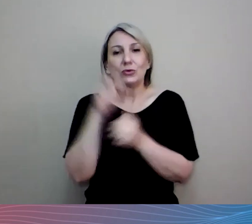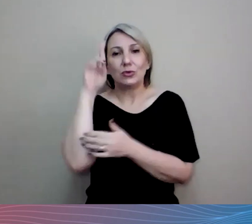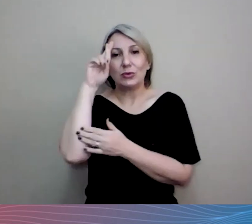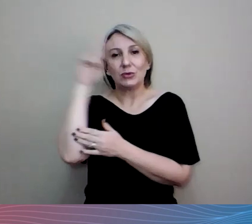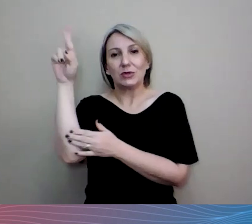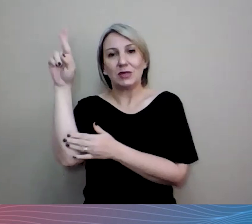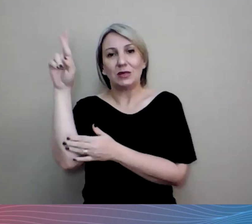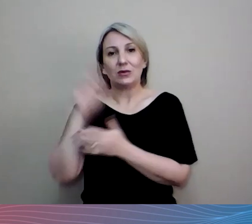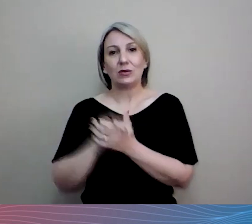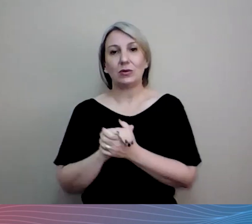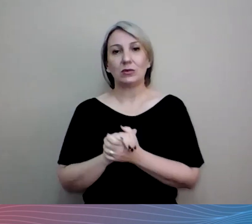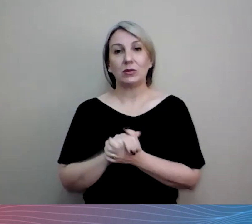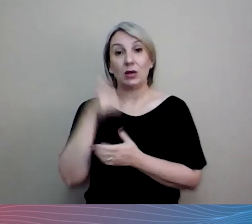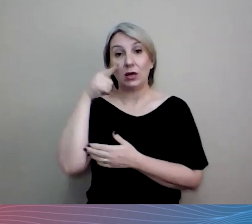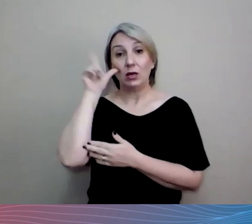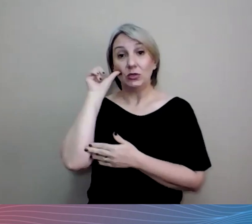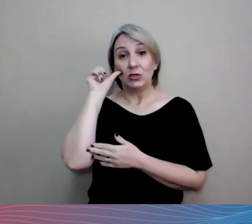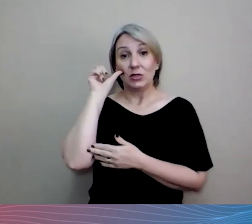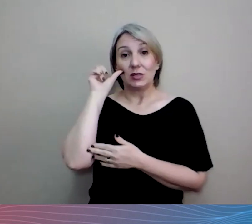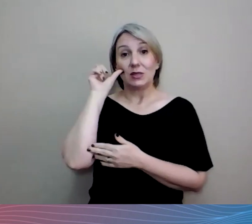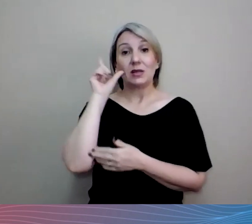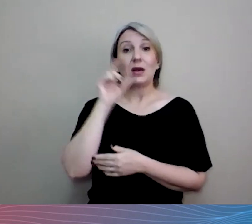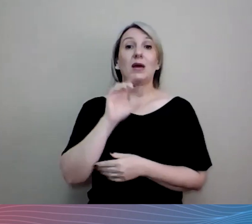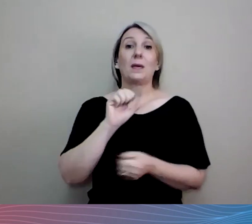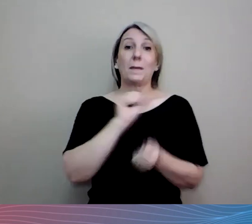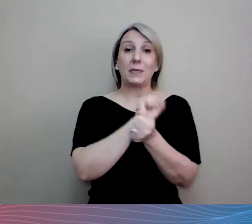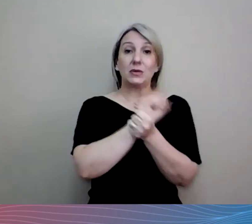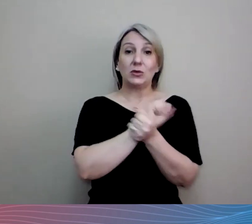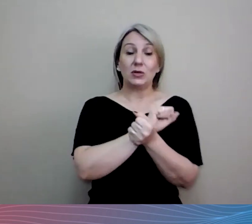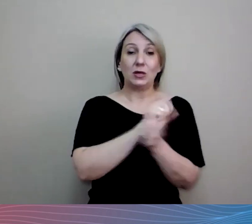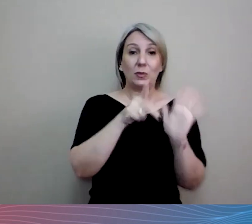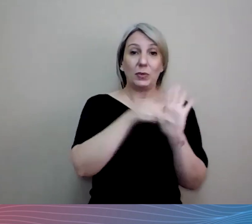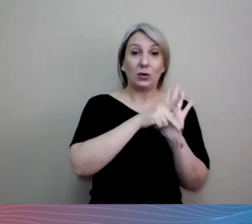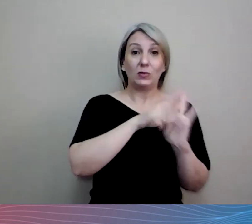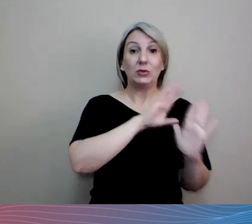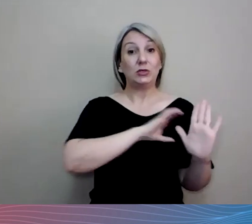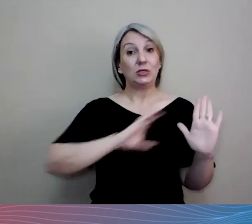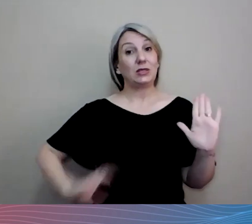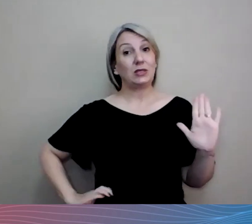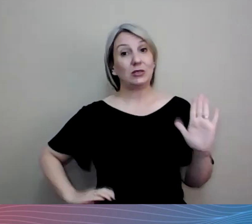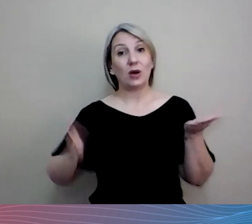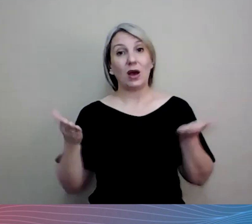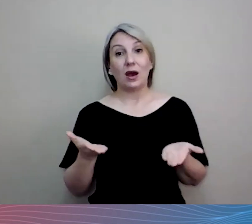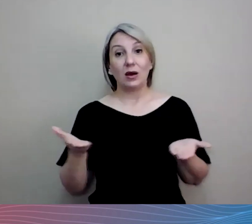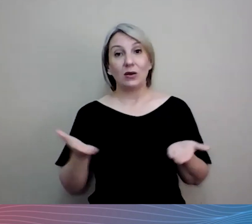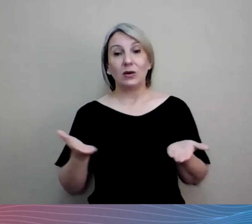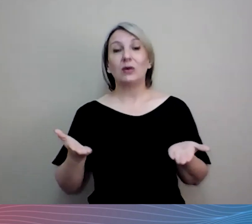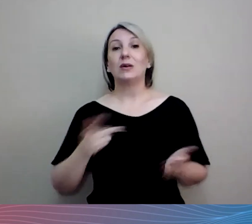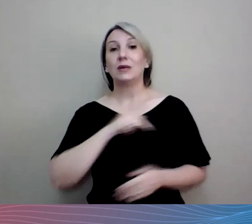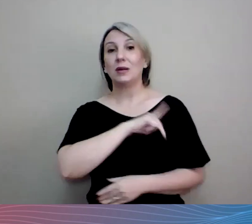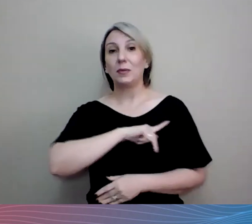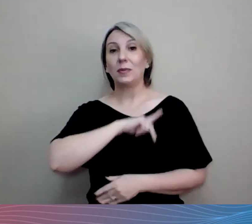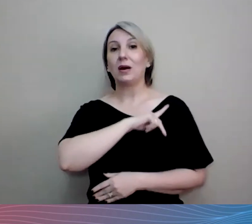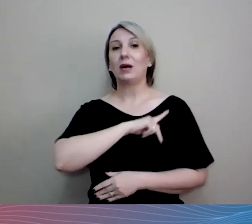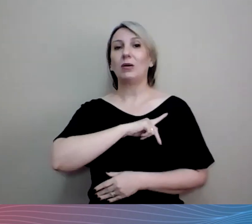prisioneiro de Cristo Jesus por amor a vós. Mas agora, Paulo, rogo-vos eu, pois eu,